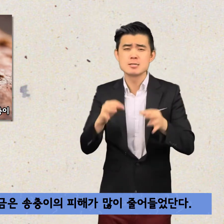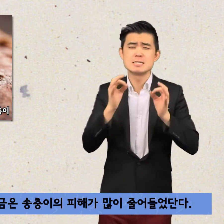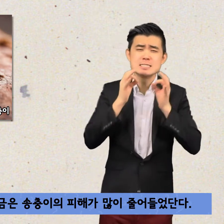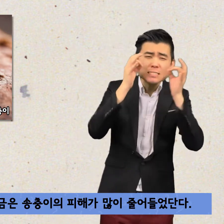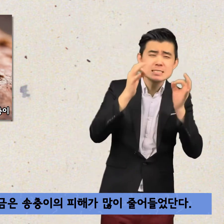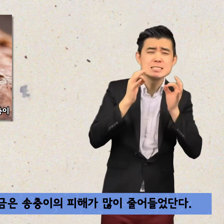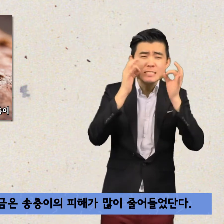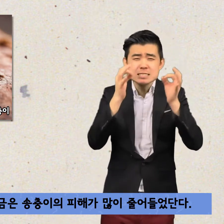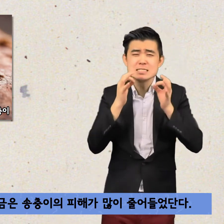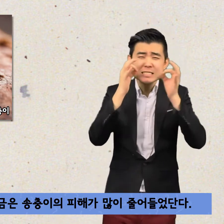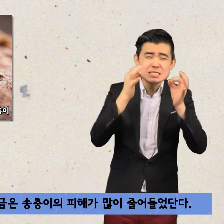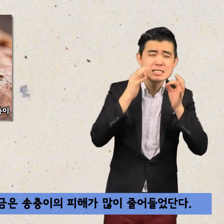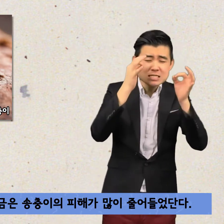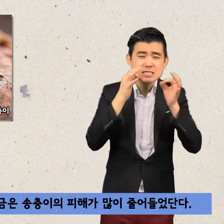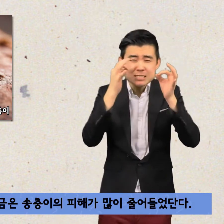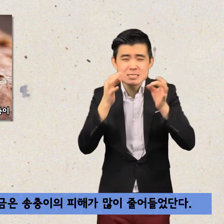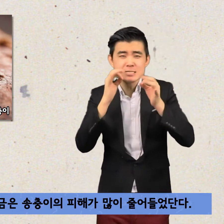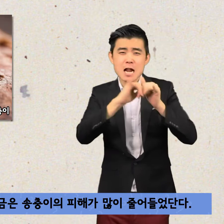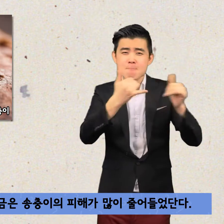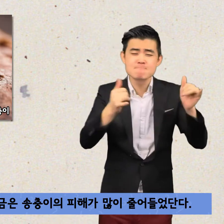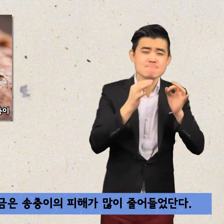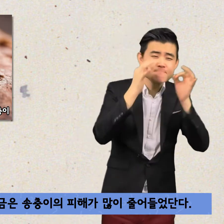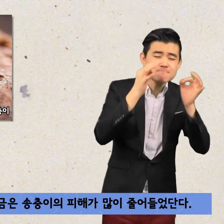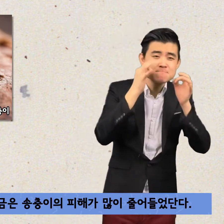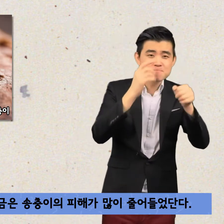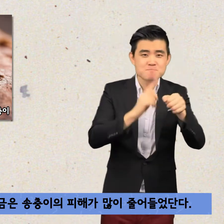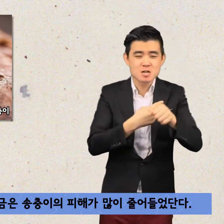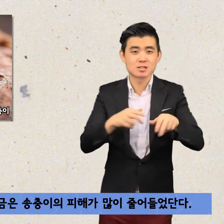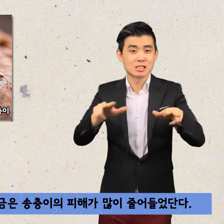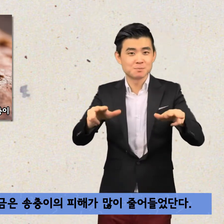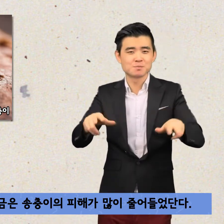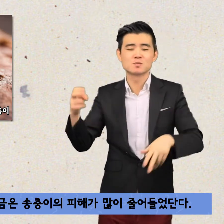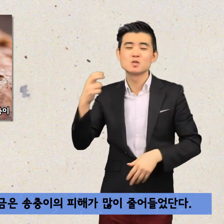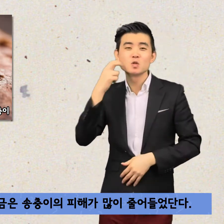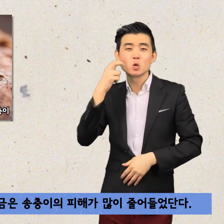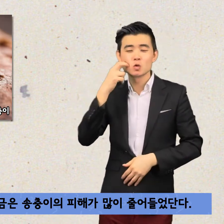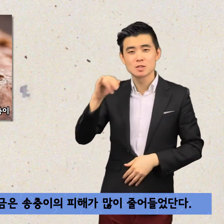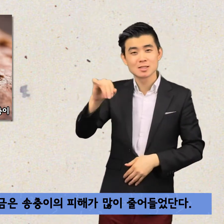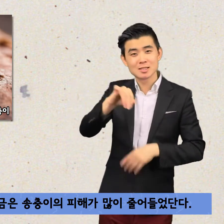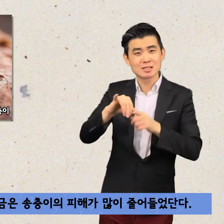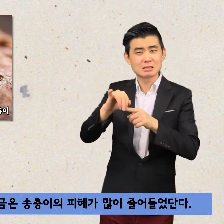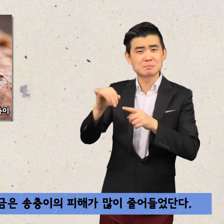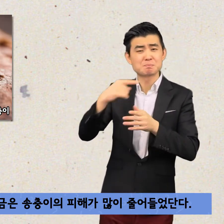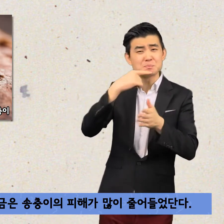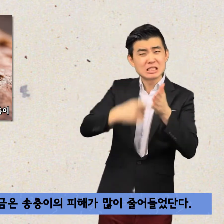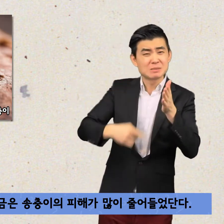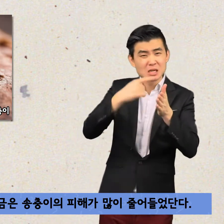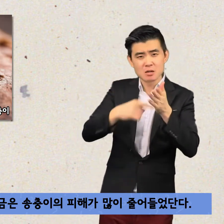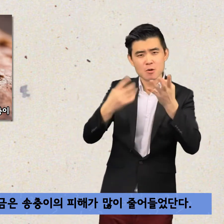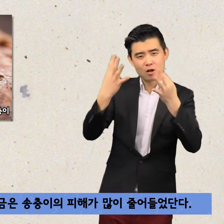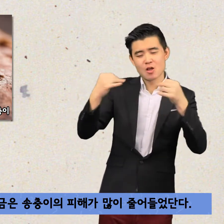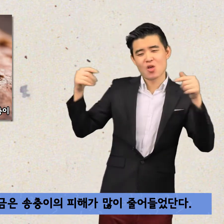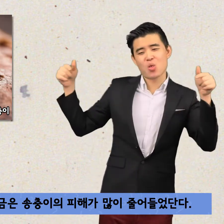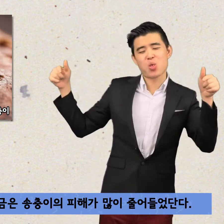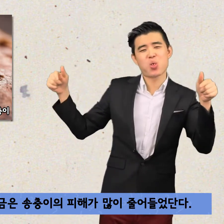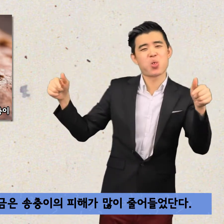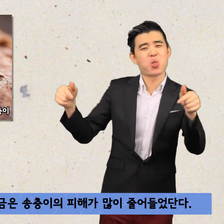하지만 계속된 노력으로 지금은 송충이의 피해가 많이 줄어들었단다.